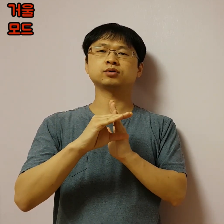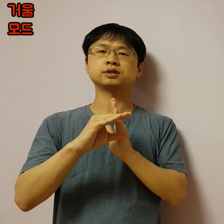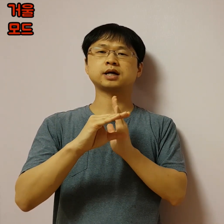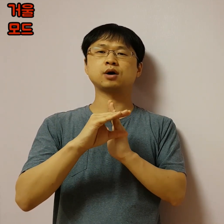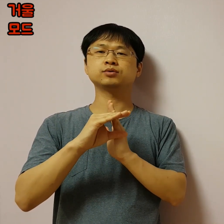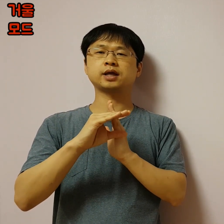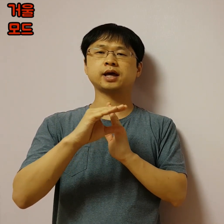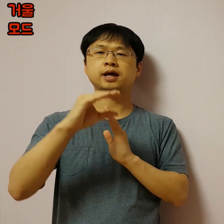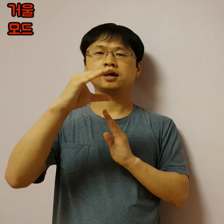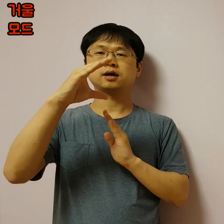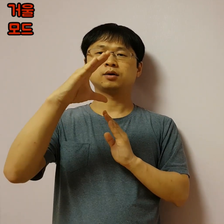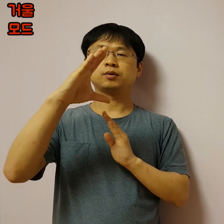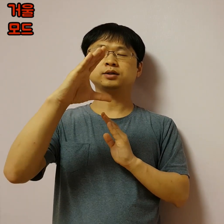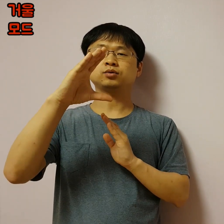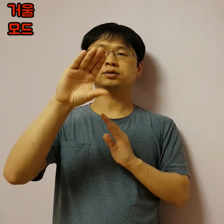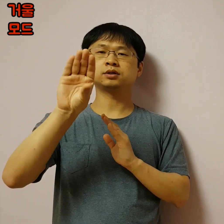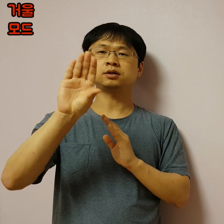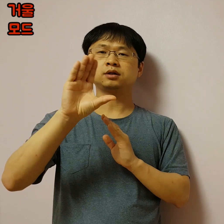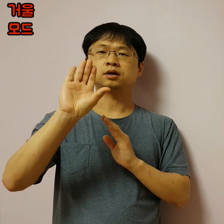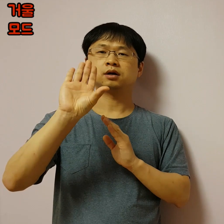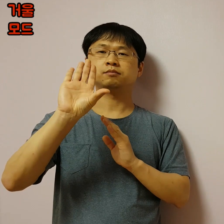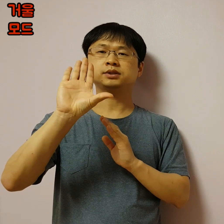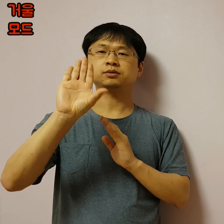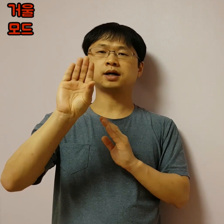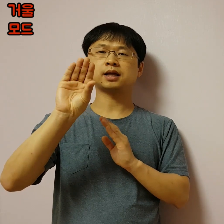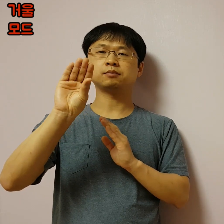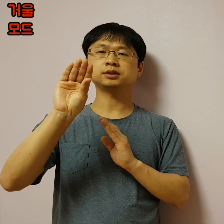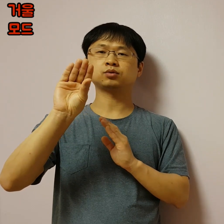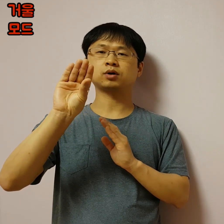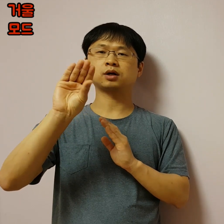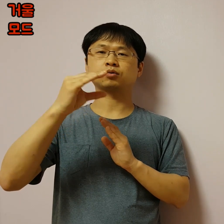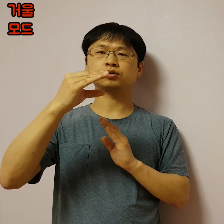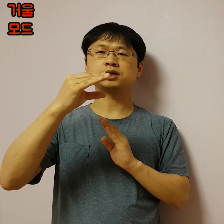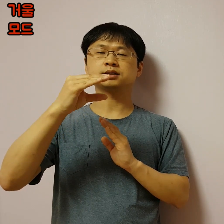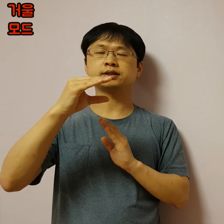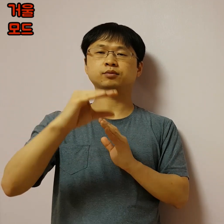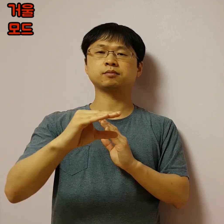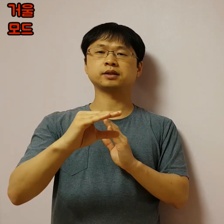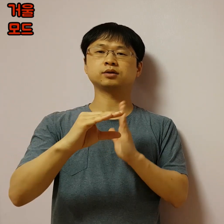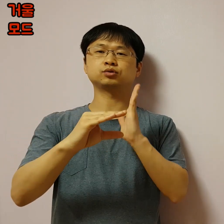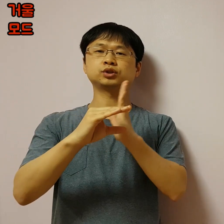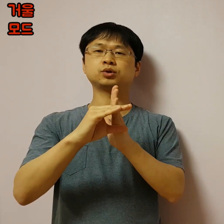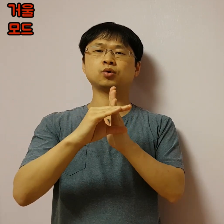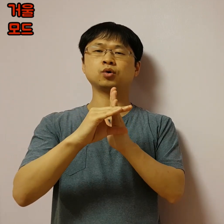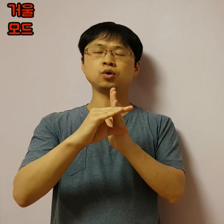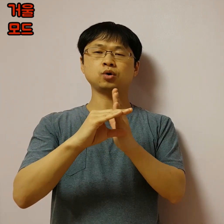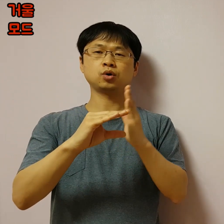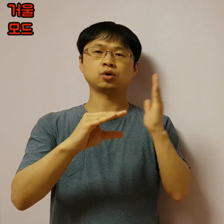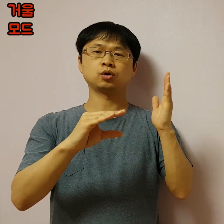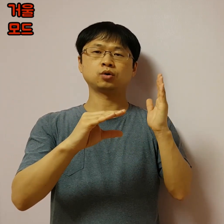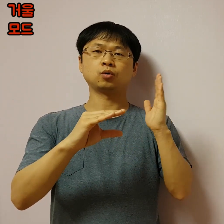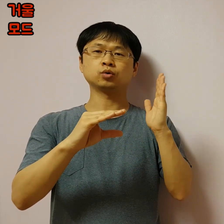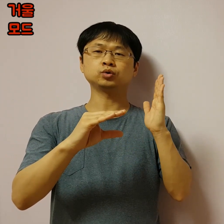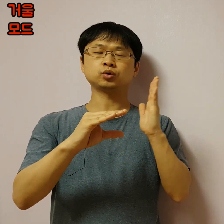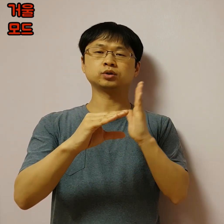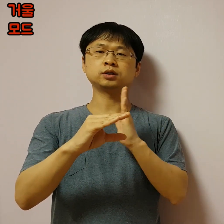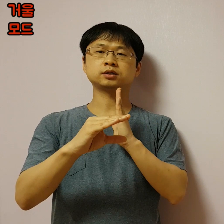추억들 가운데 왼손을 엄지와 나머지 손가락으로 디귿자 모양 만들어 주시고 오른손을 그